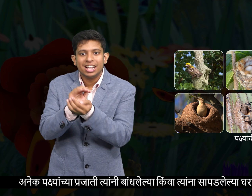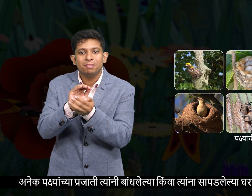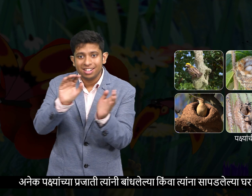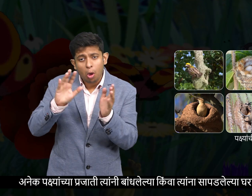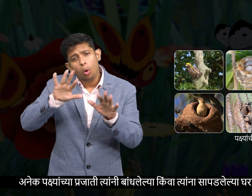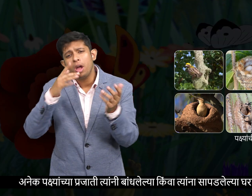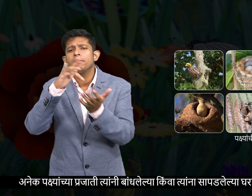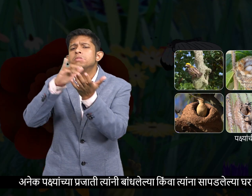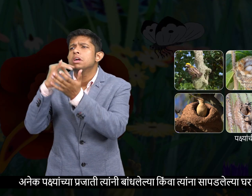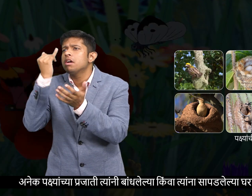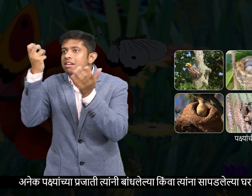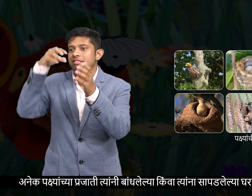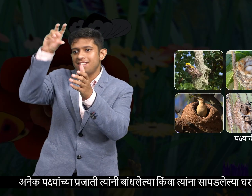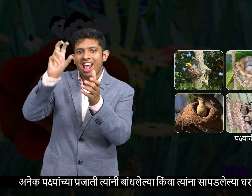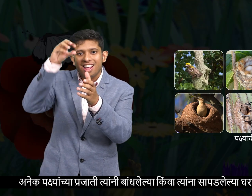अंडी घालतात.